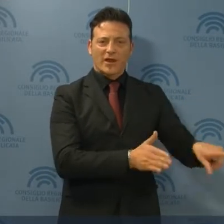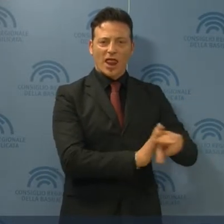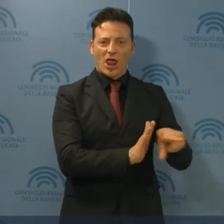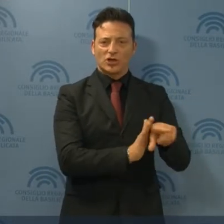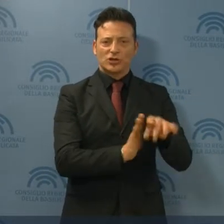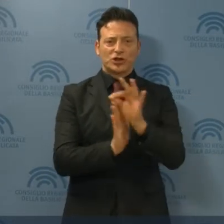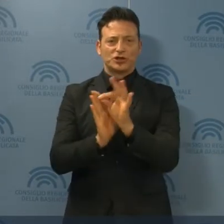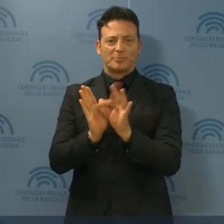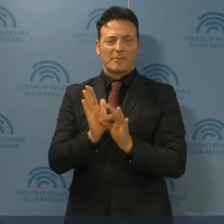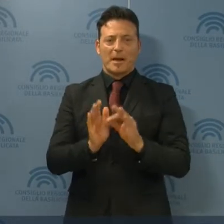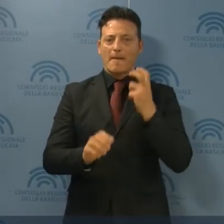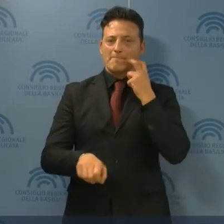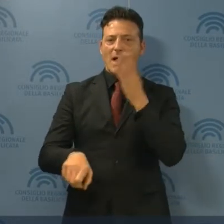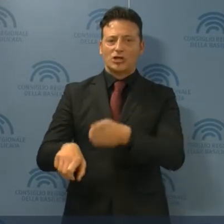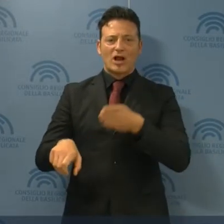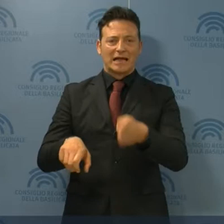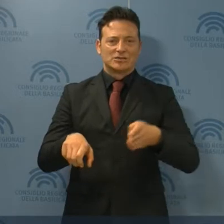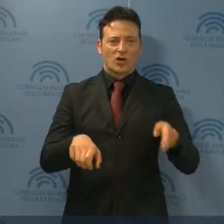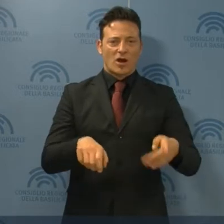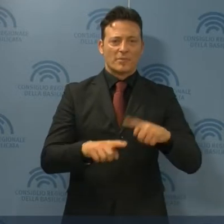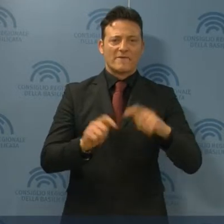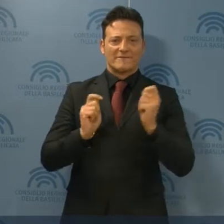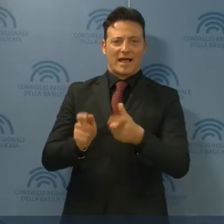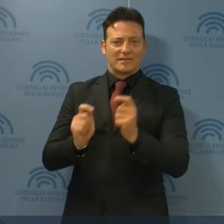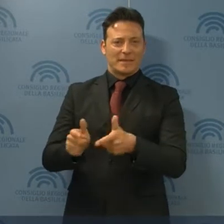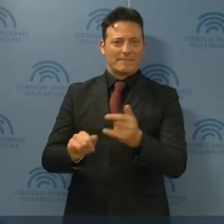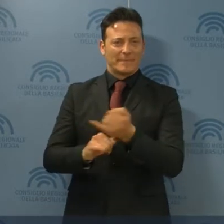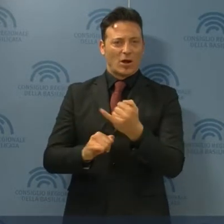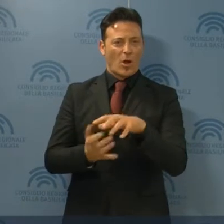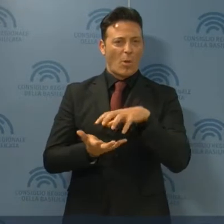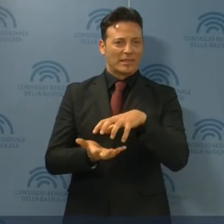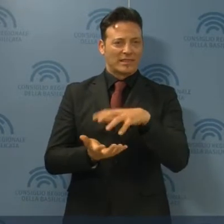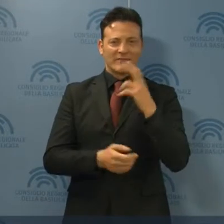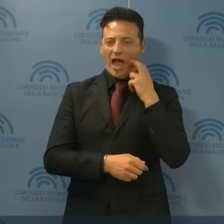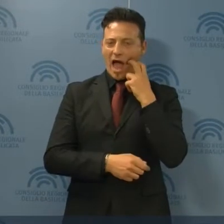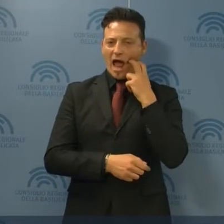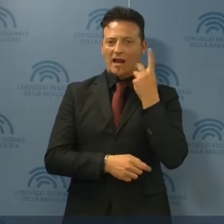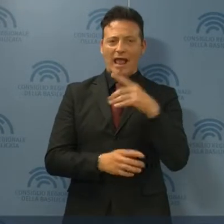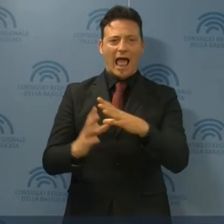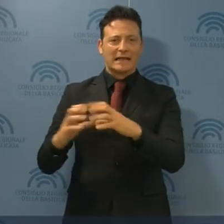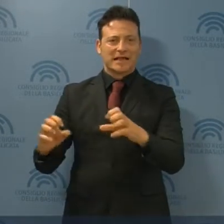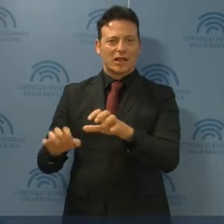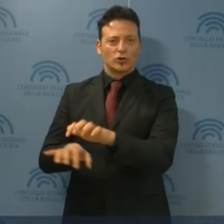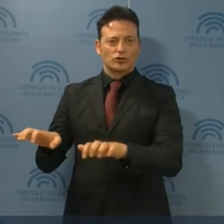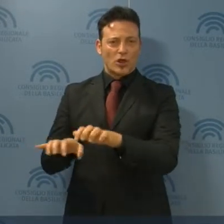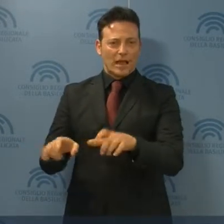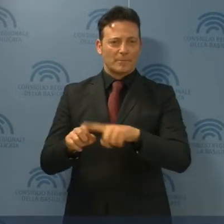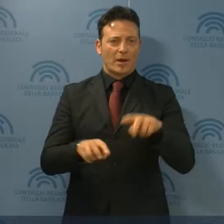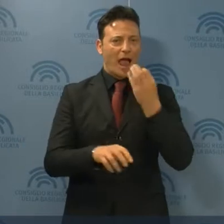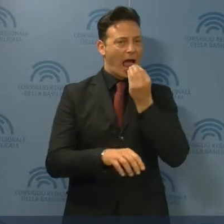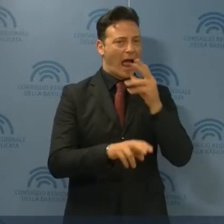legge che disciplina la macellazione e la vendita diretta di piccoli quantitativi di carne nelle aziende zootecniche e negli